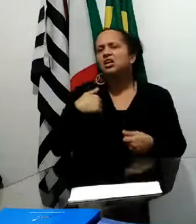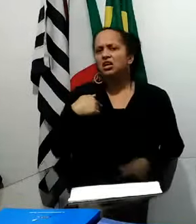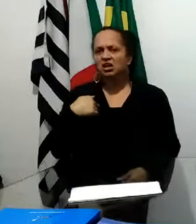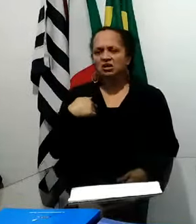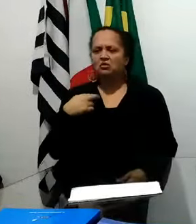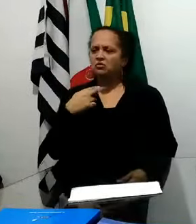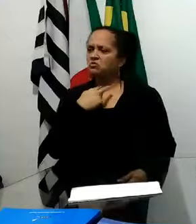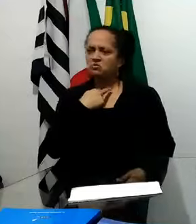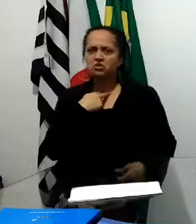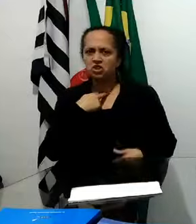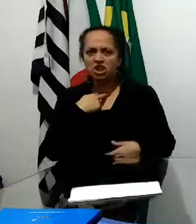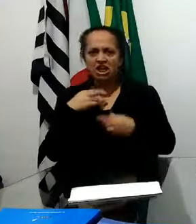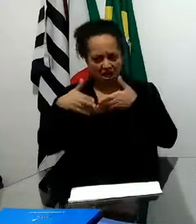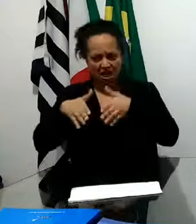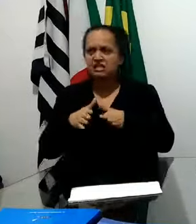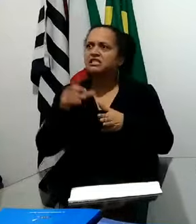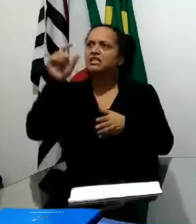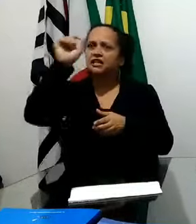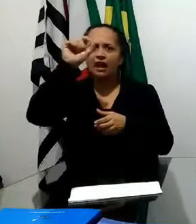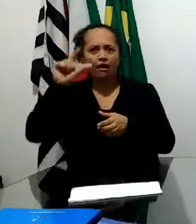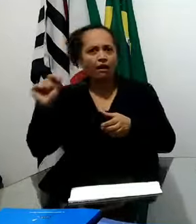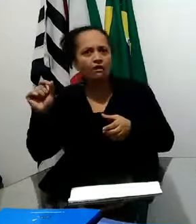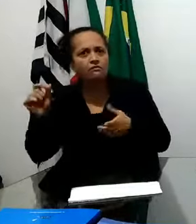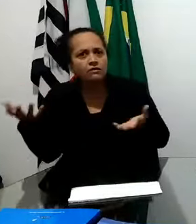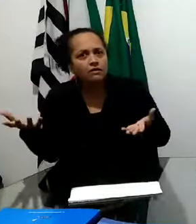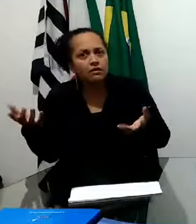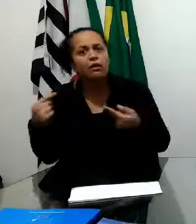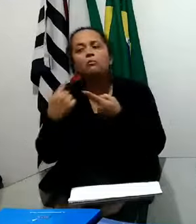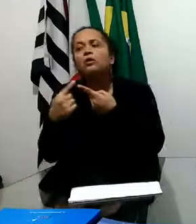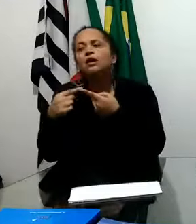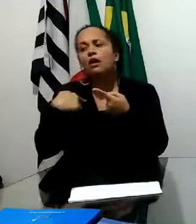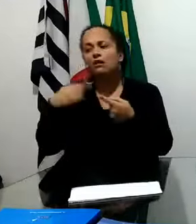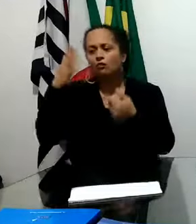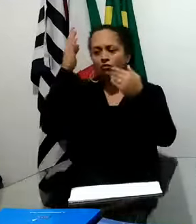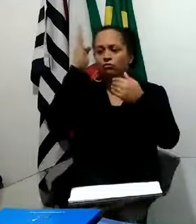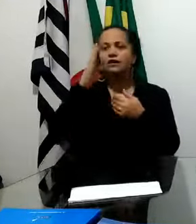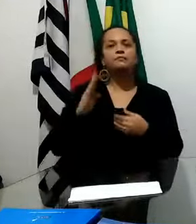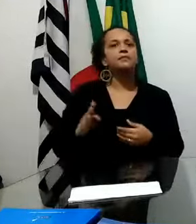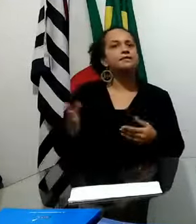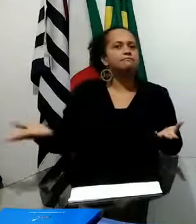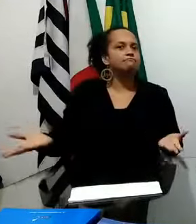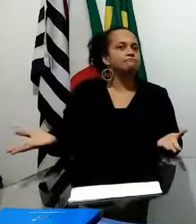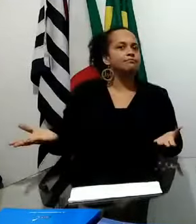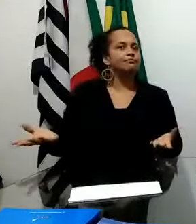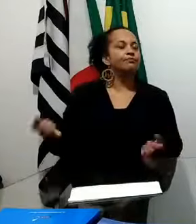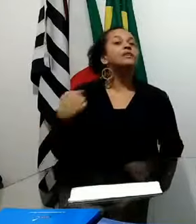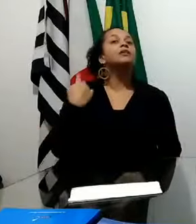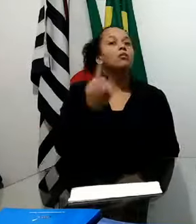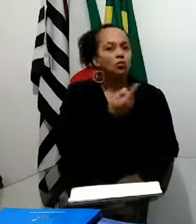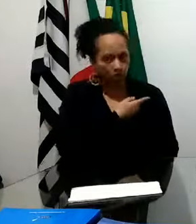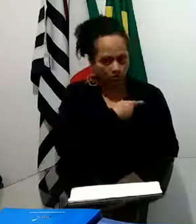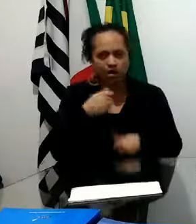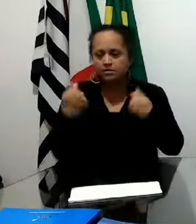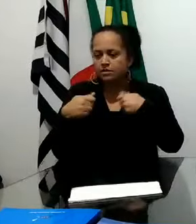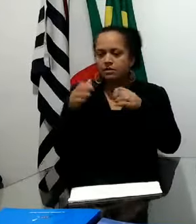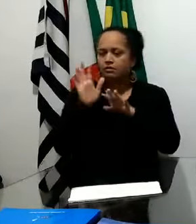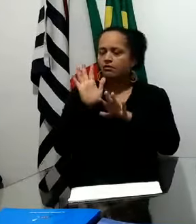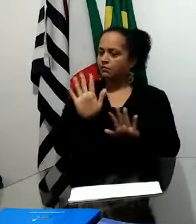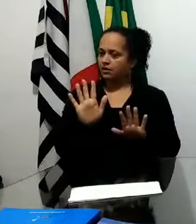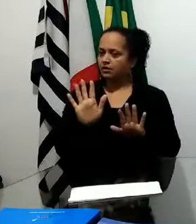África, né? Por que eu nasci aqui no Brasil? Então a gente tem que parar e pensar e